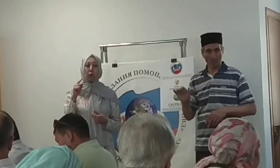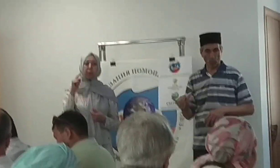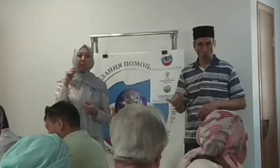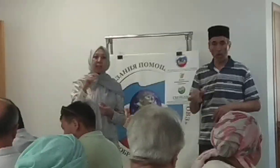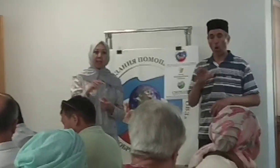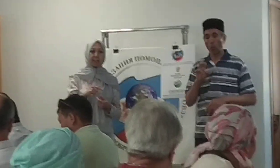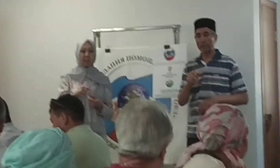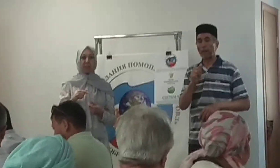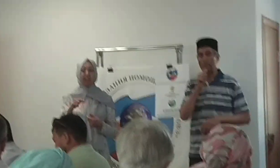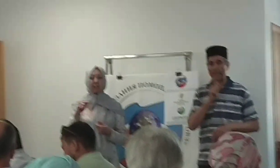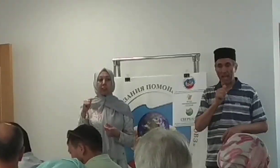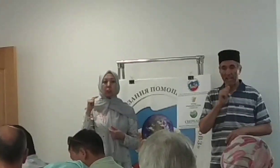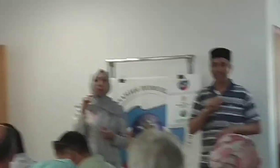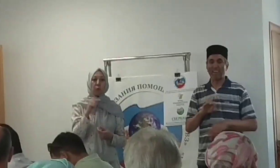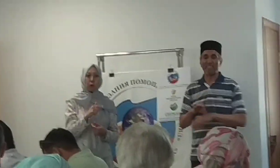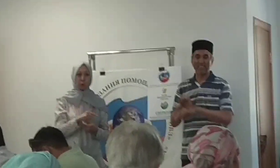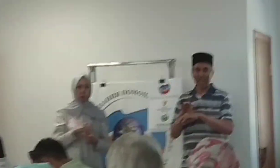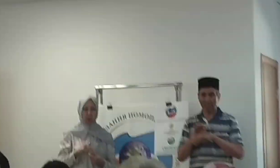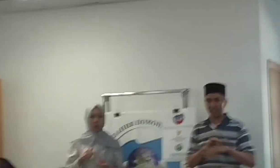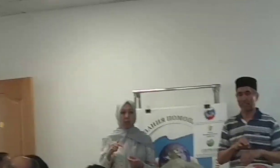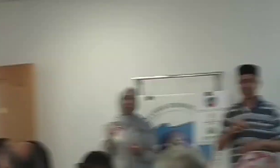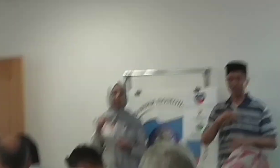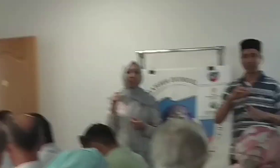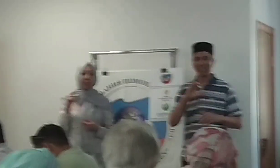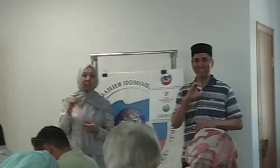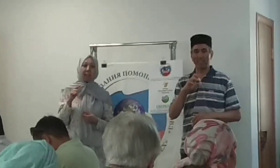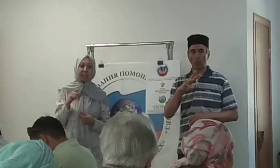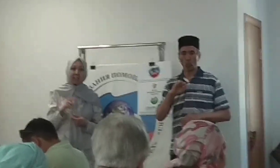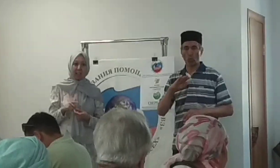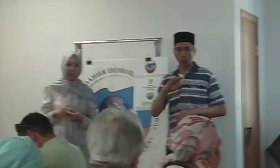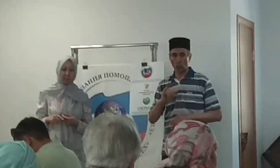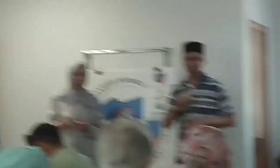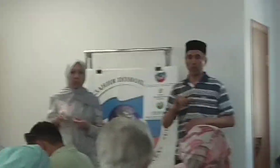И он пытается вносить смуту, вносить разлад,